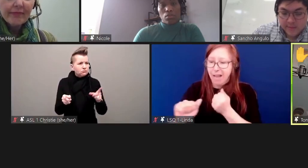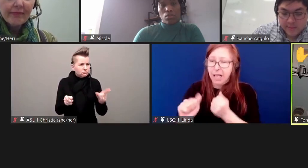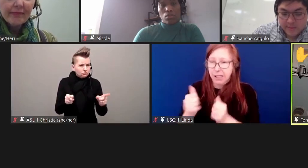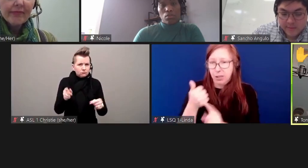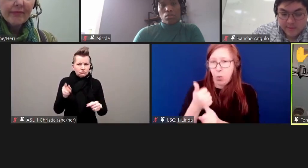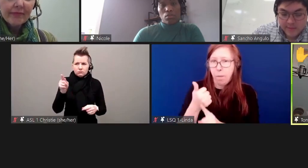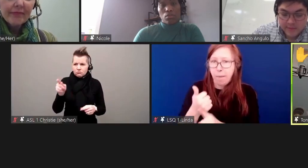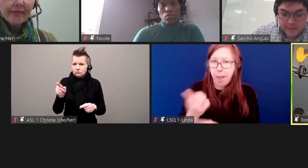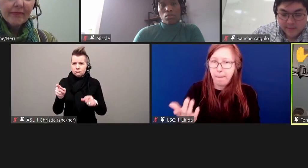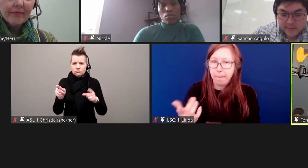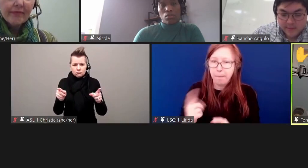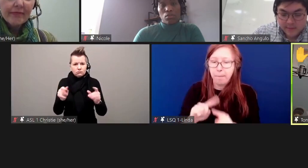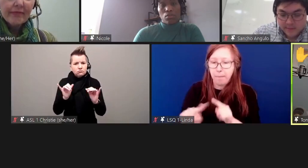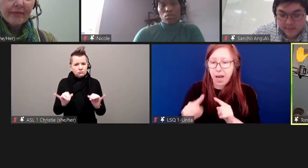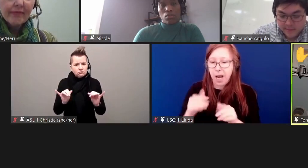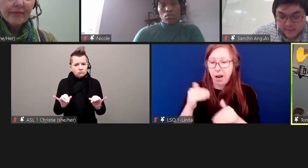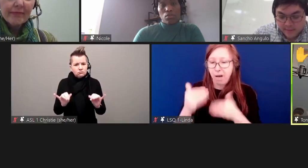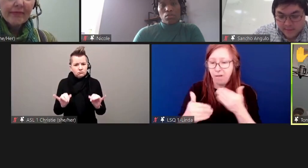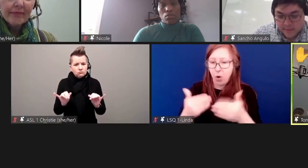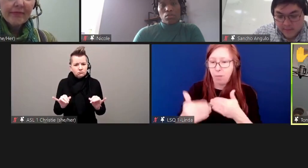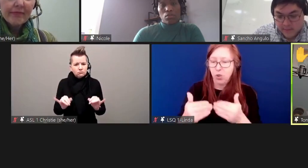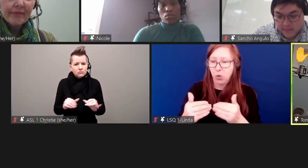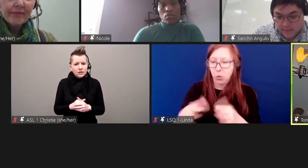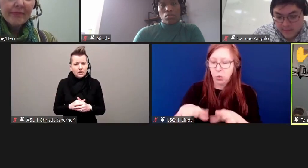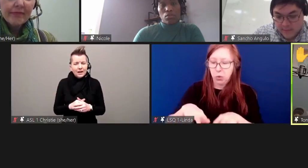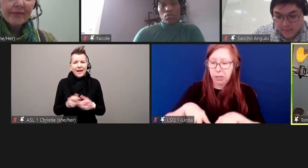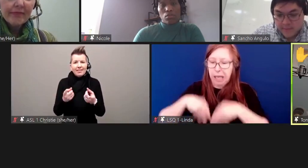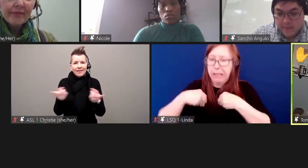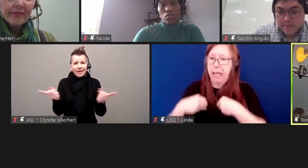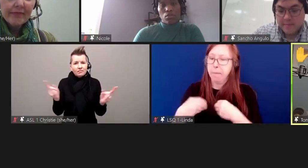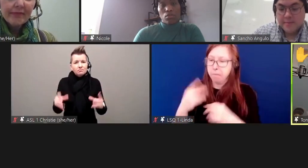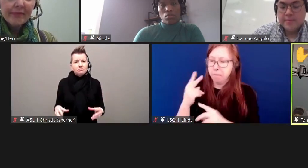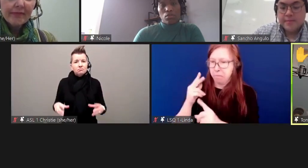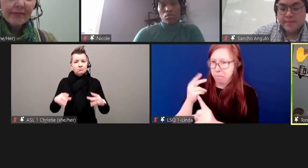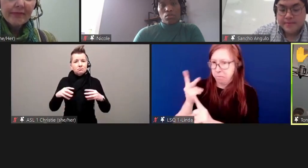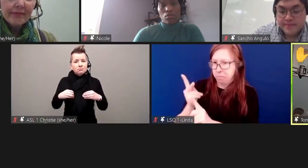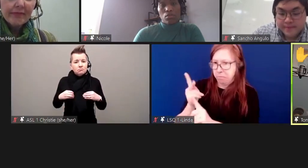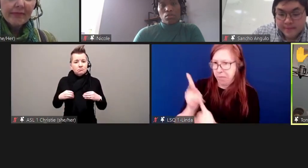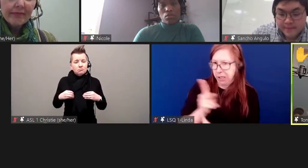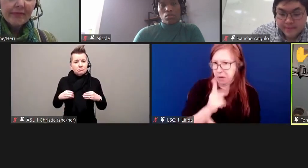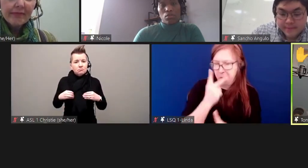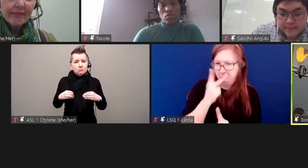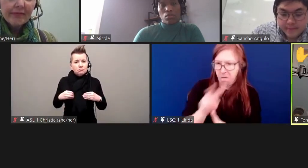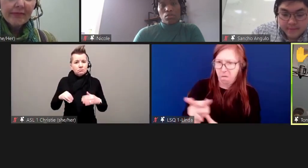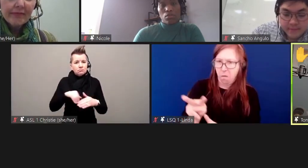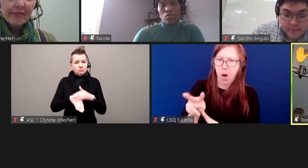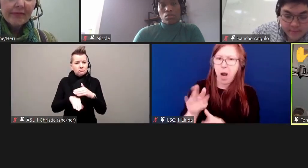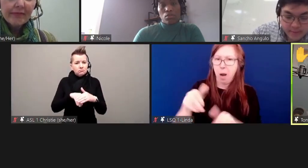sont acceptés, on voit de plus en plus qu'ils